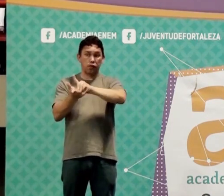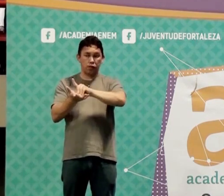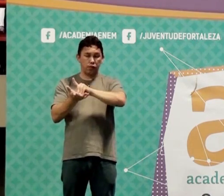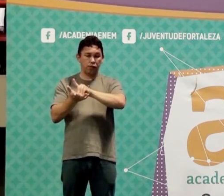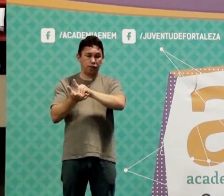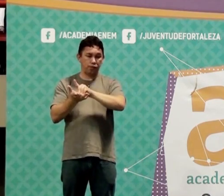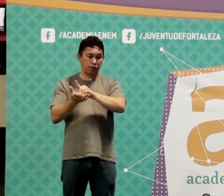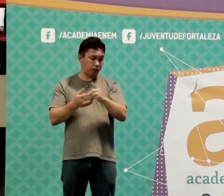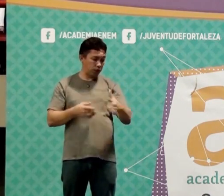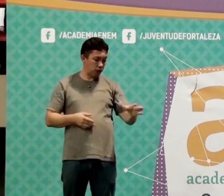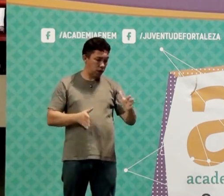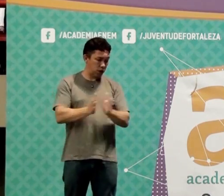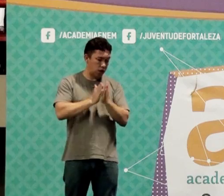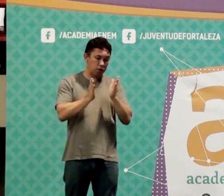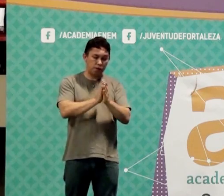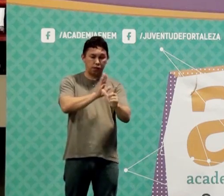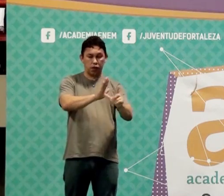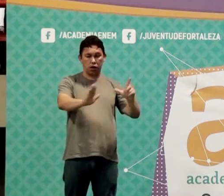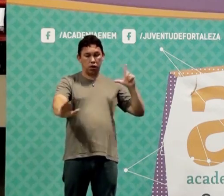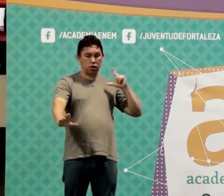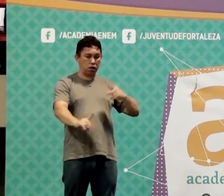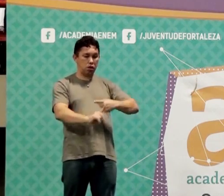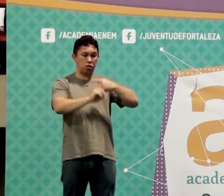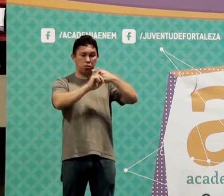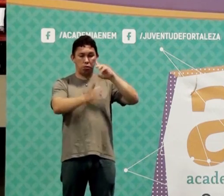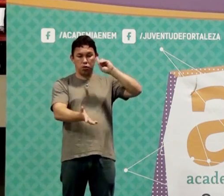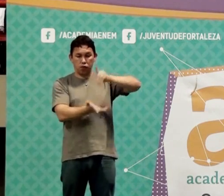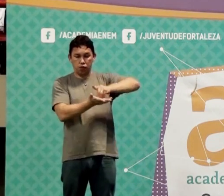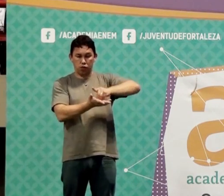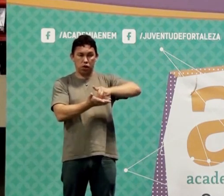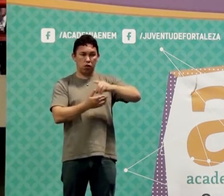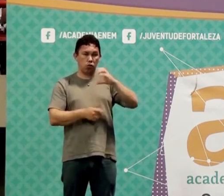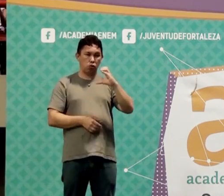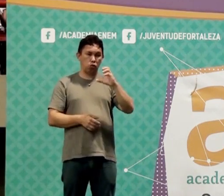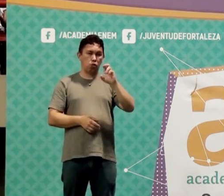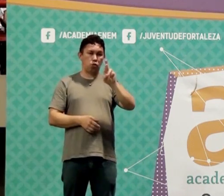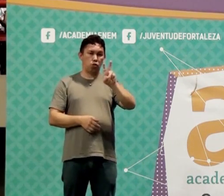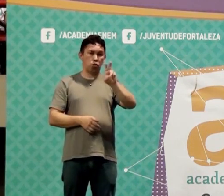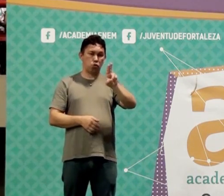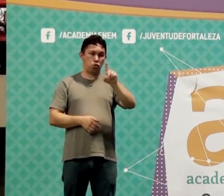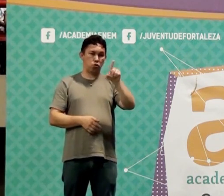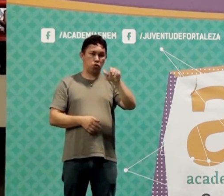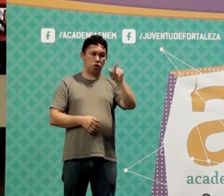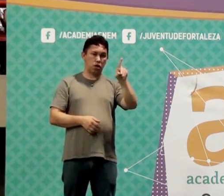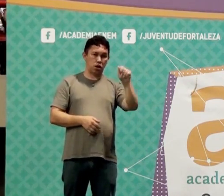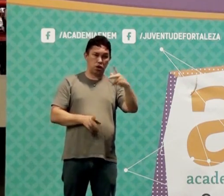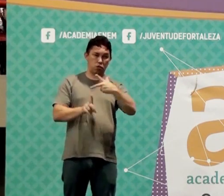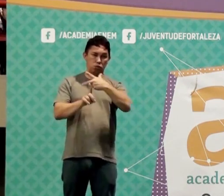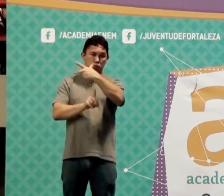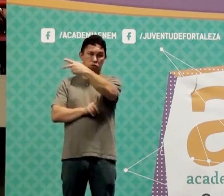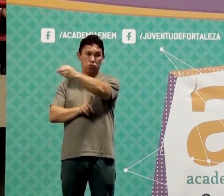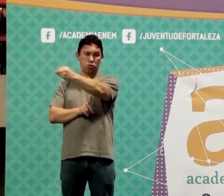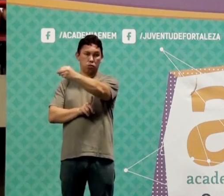artes liberais, que envolve arquitetura, pintura, escultura, que daí vai nascer aqueles artistas